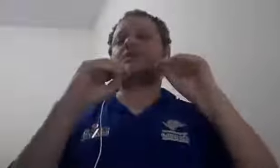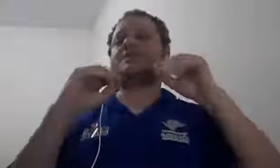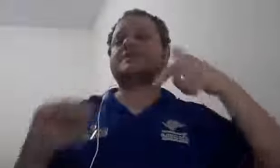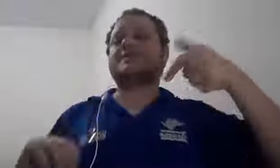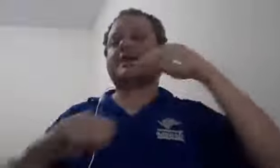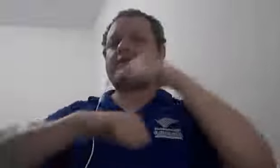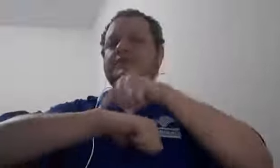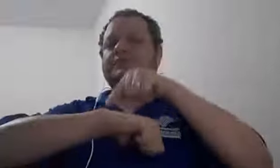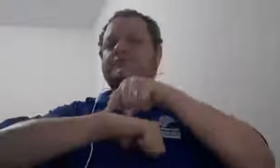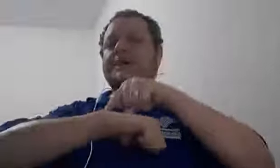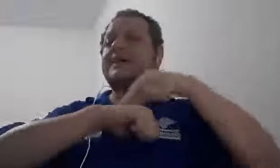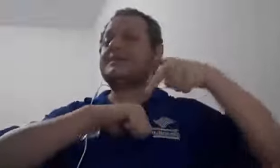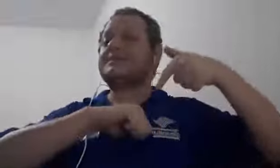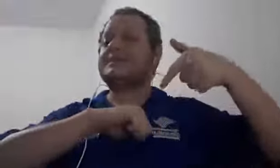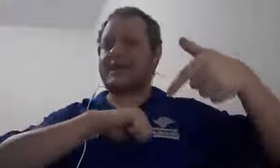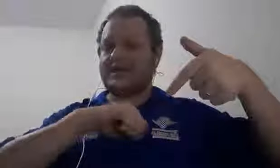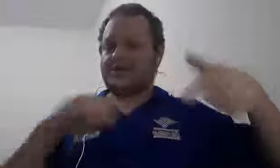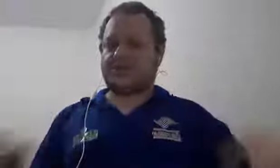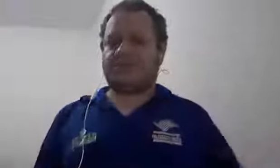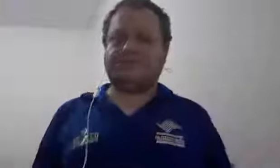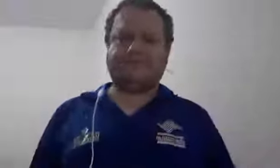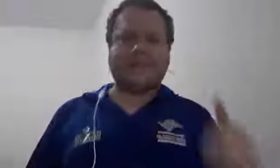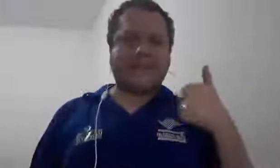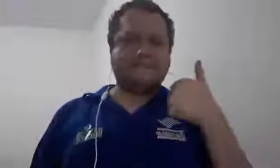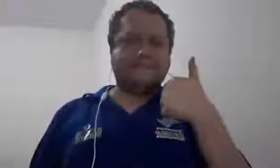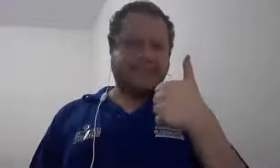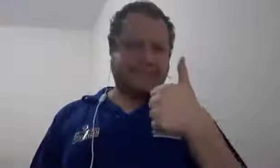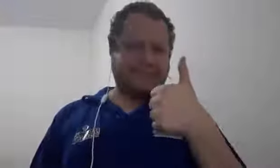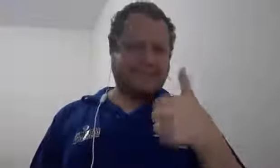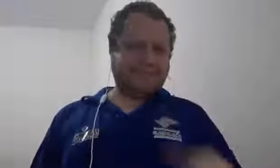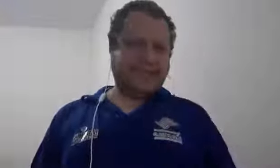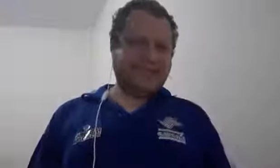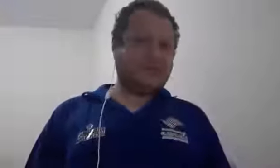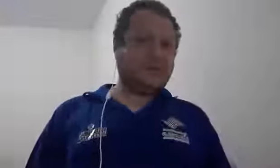7 da noite. Certo? 7. Beleza? Então, não